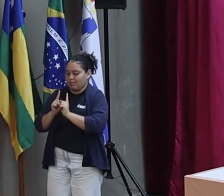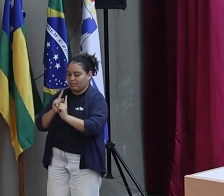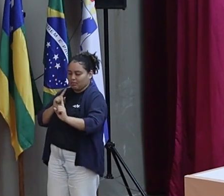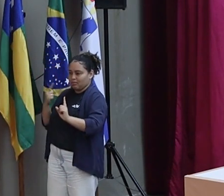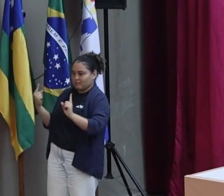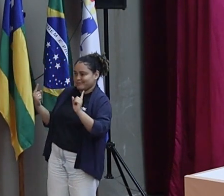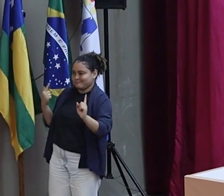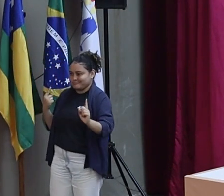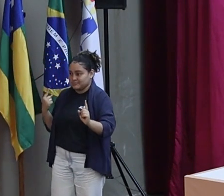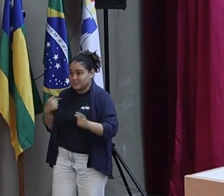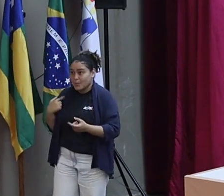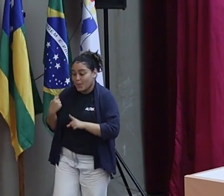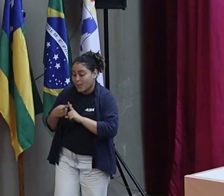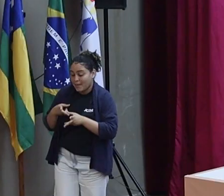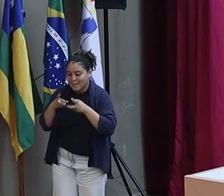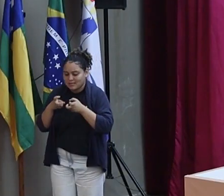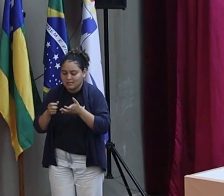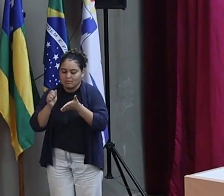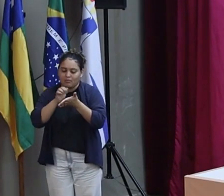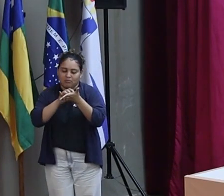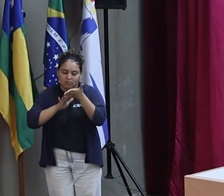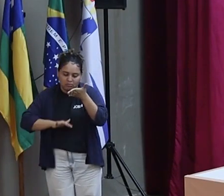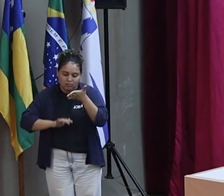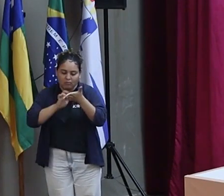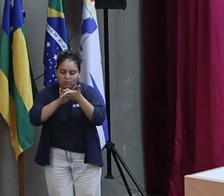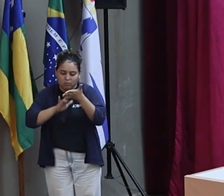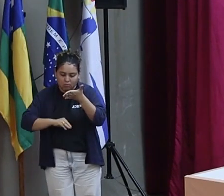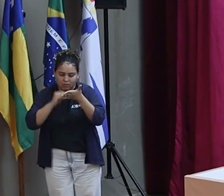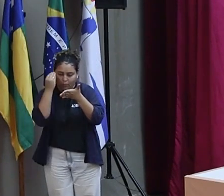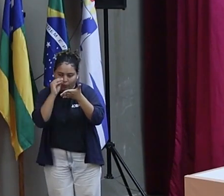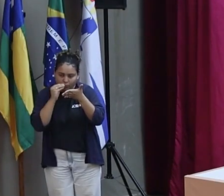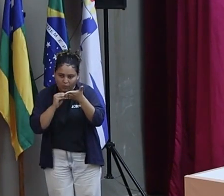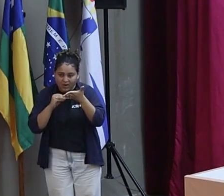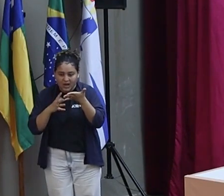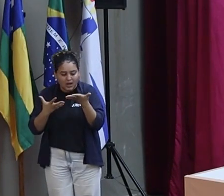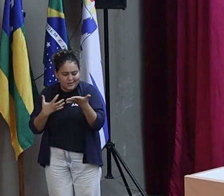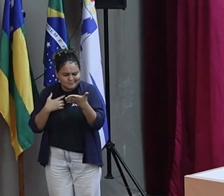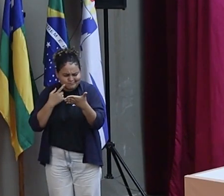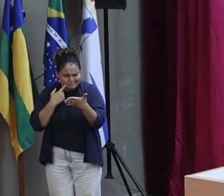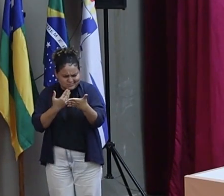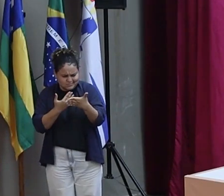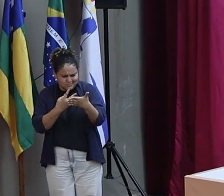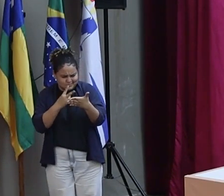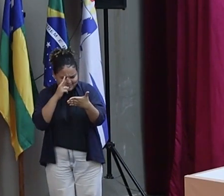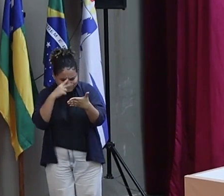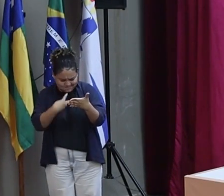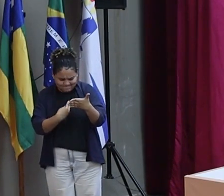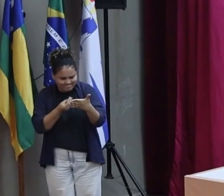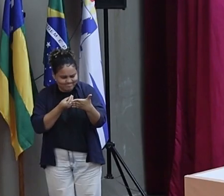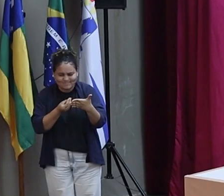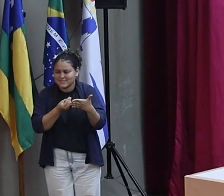né? Porque ao preencher tantos formulários, tantos produtos, a gente mal consegue se encontrar, né? Então,